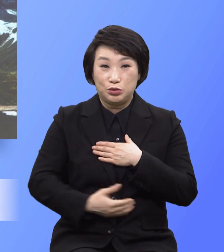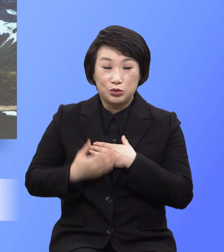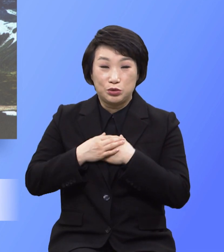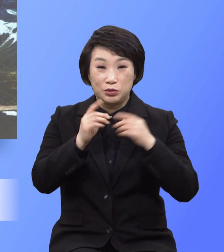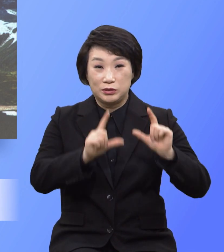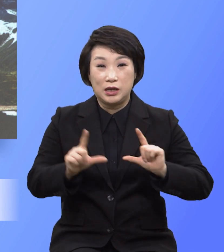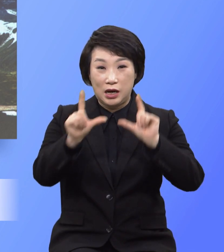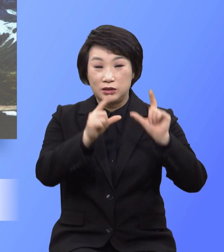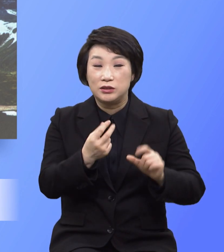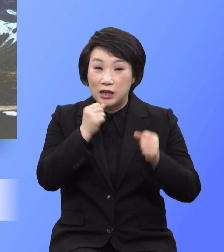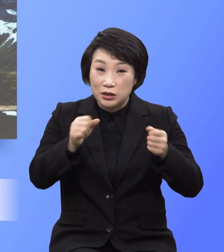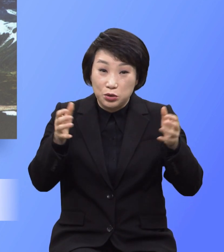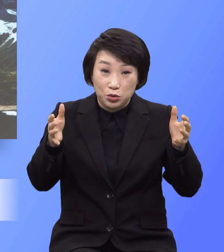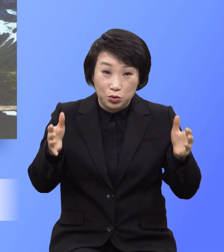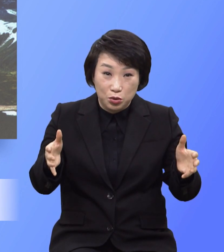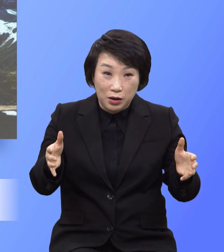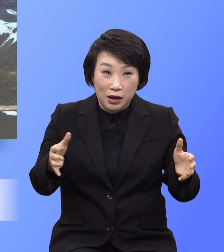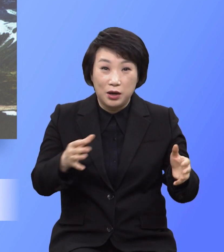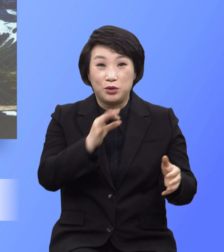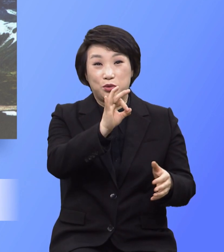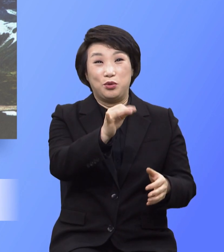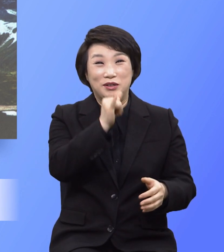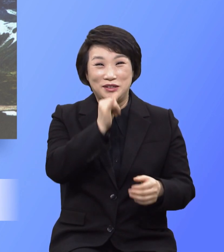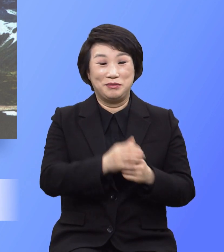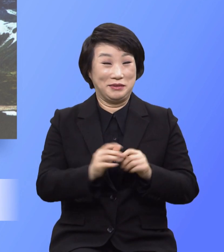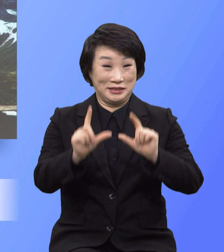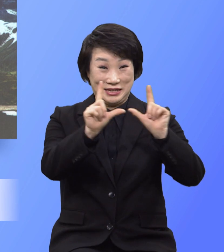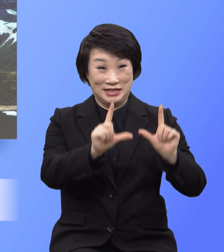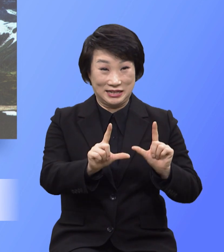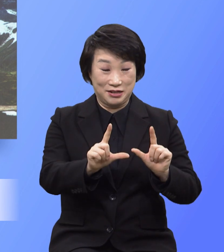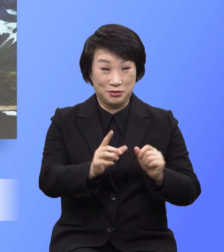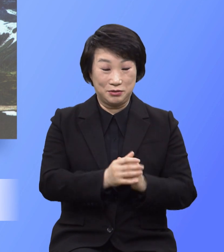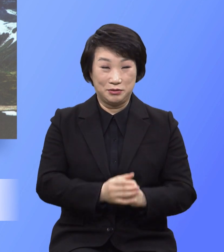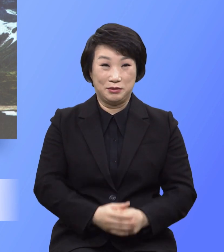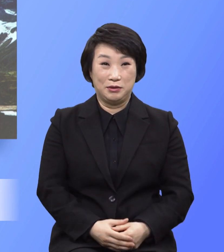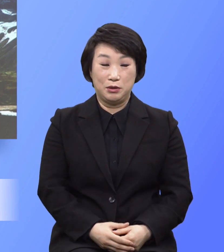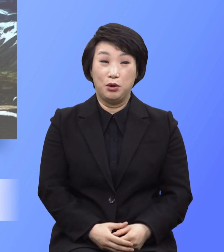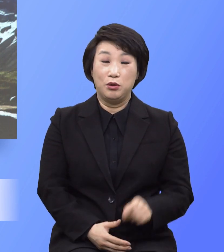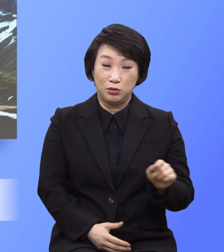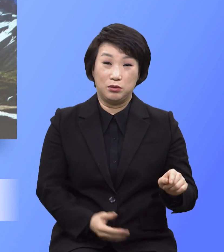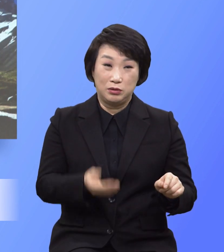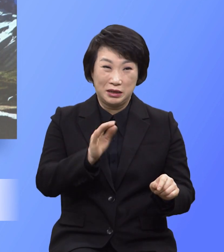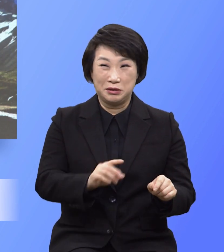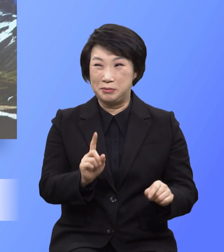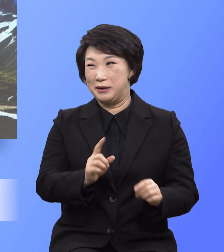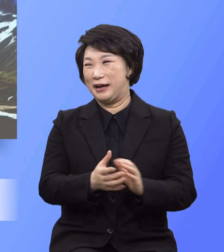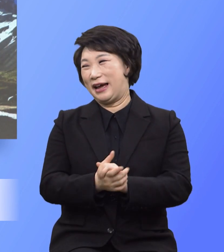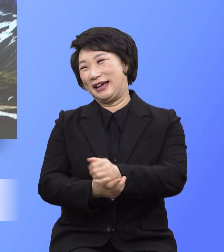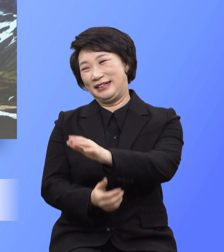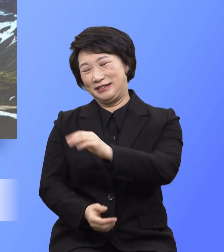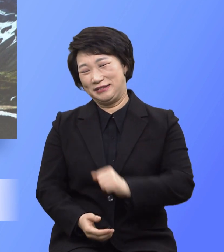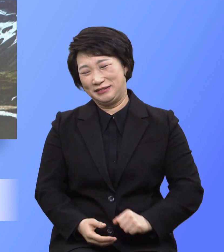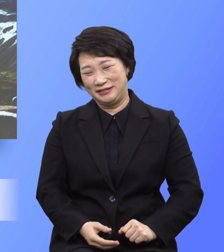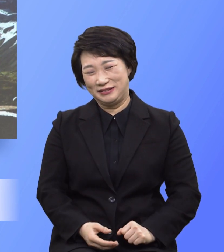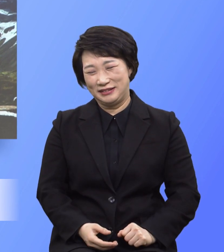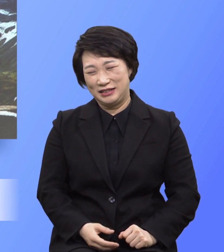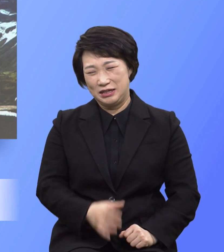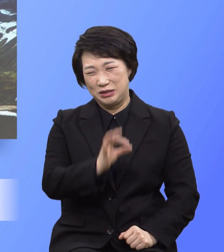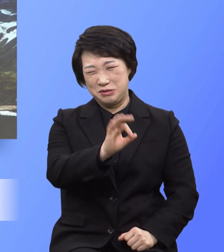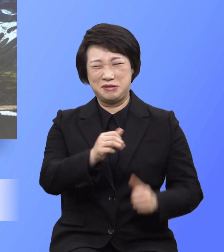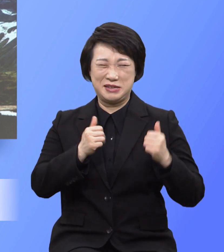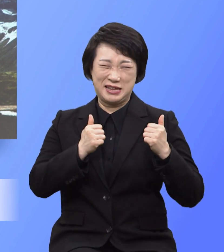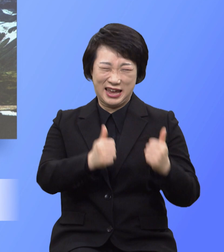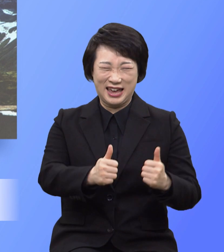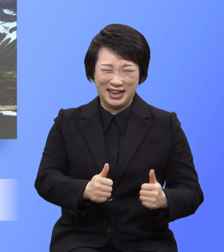육으로 사는 때는 돈이 있으면 살아. 그래도 뭐니 해도 돈이